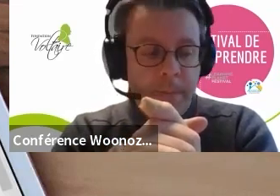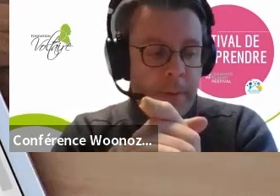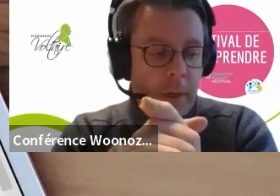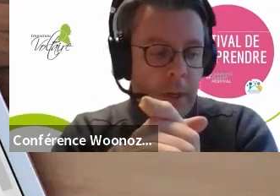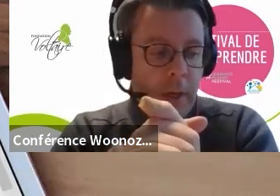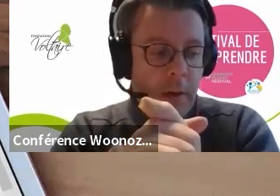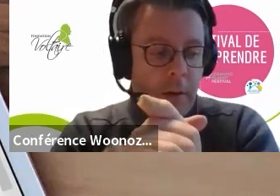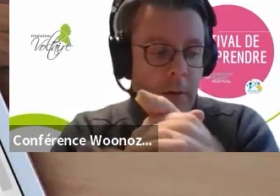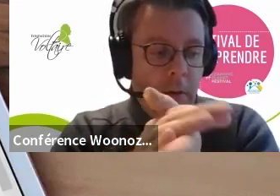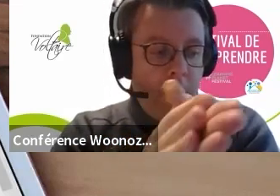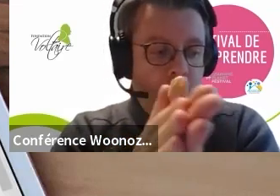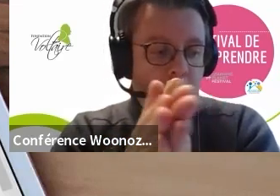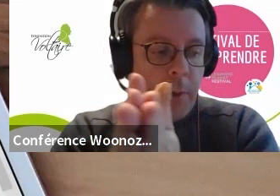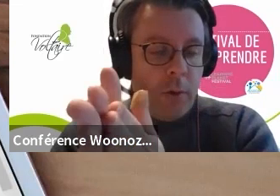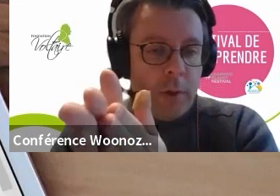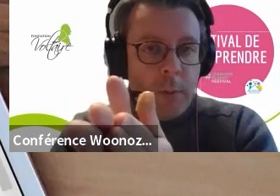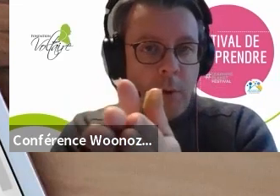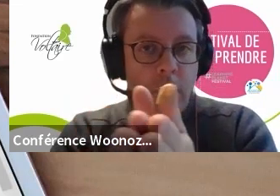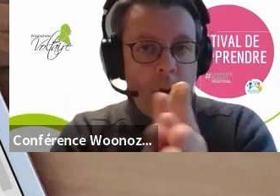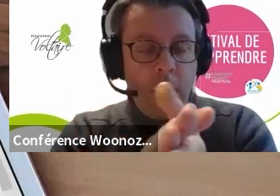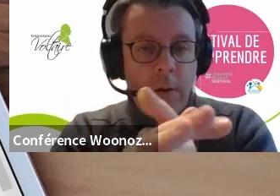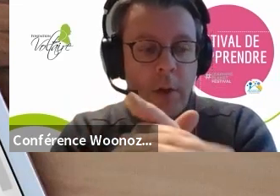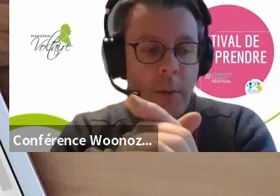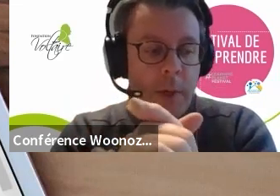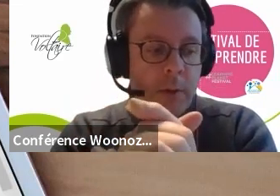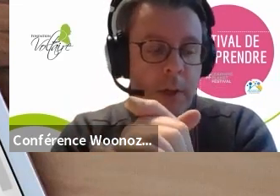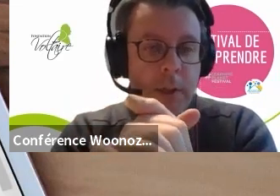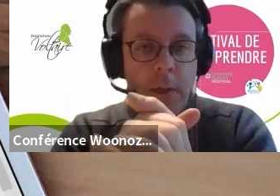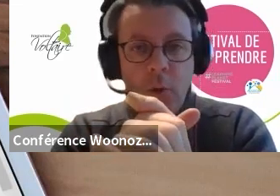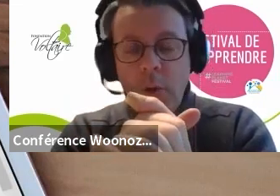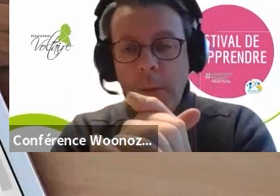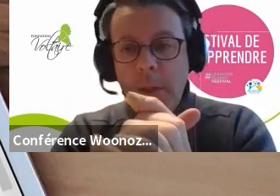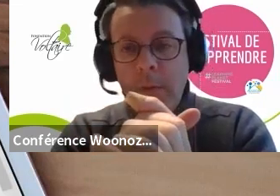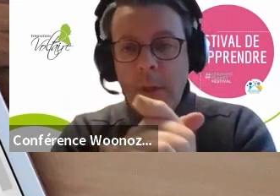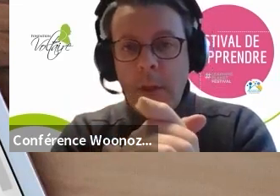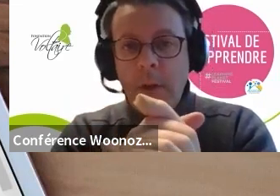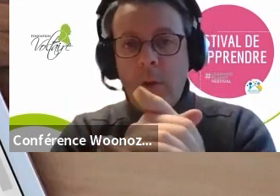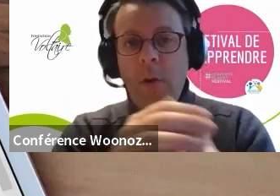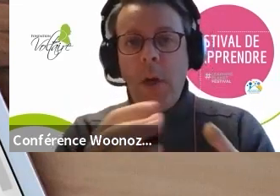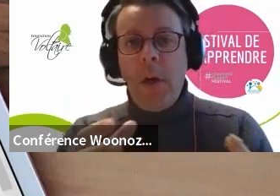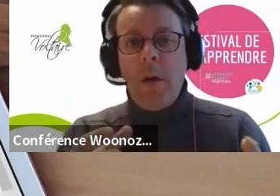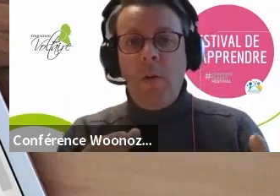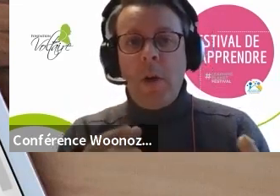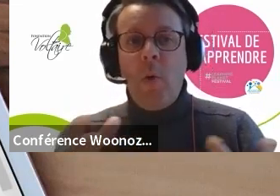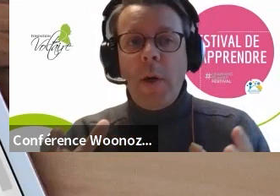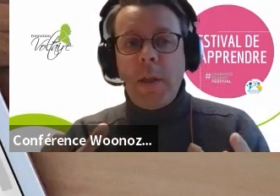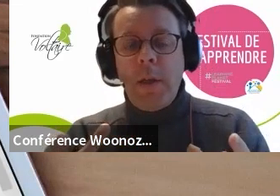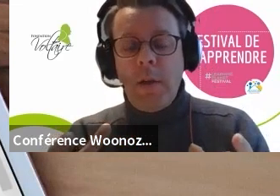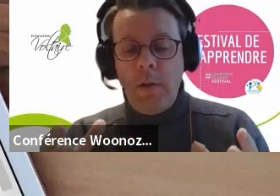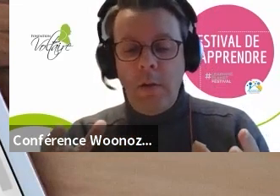collège. Et c'est un parcours d'entraînement qui est personnalisé et auto-adaptatif, c'est-à-dire que on